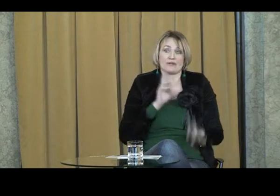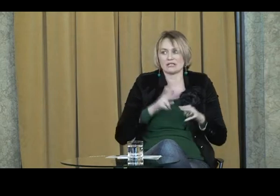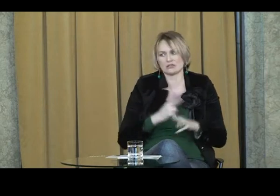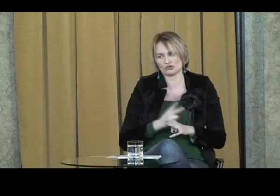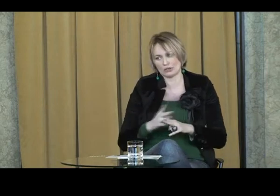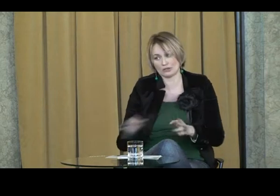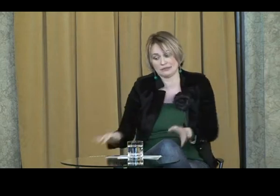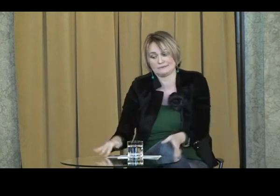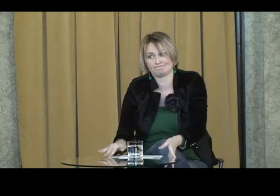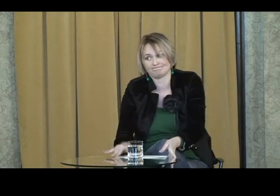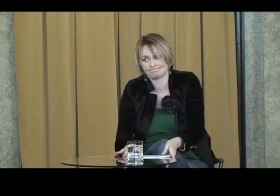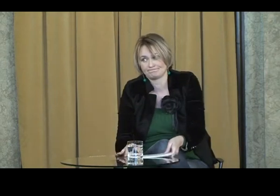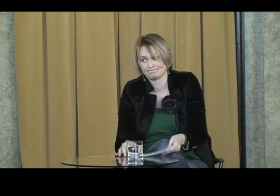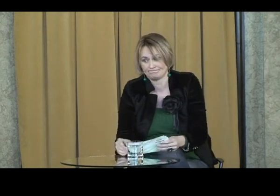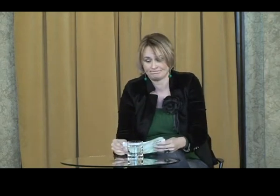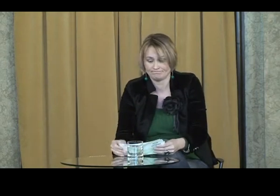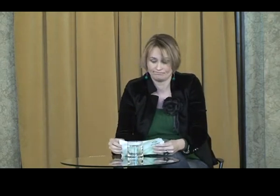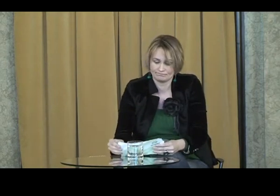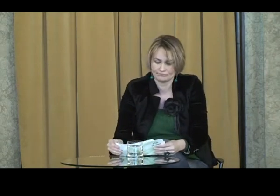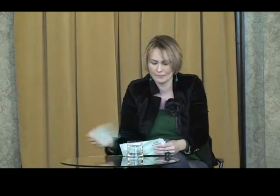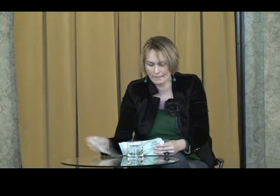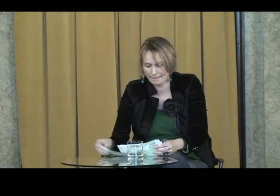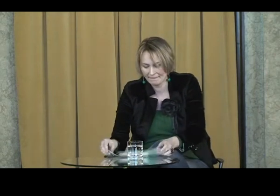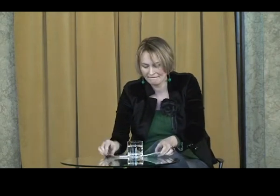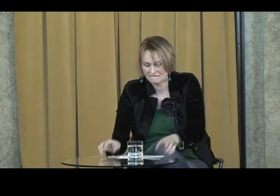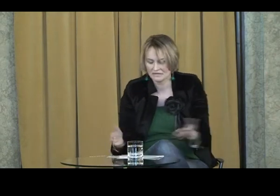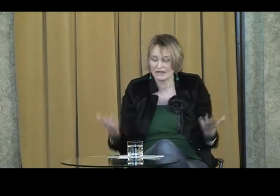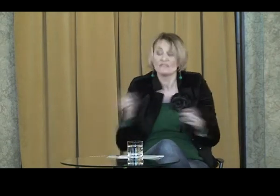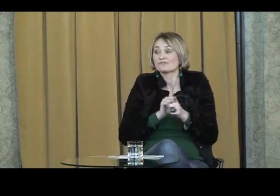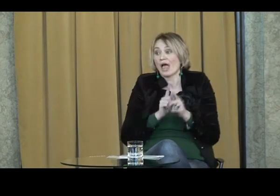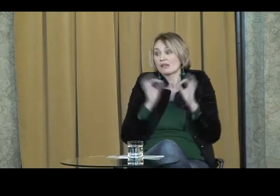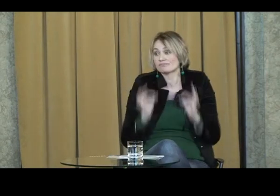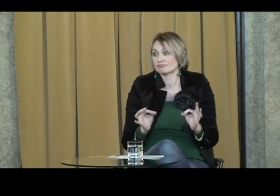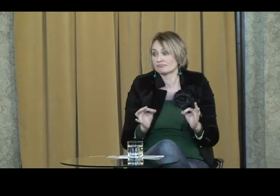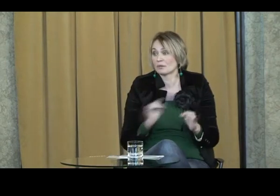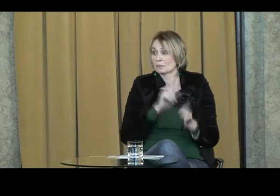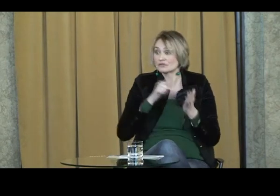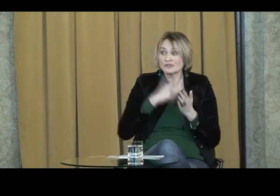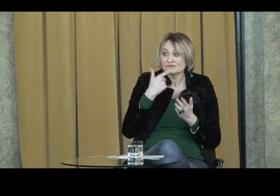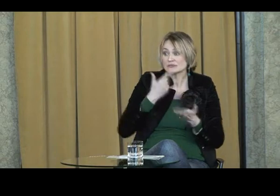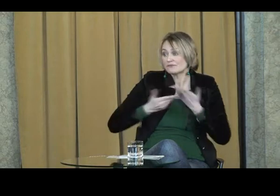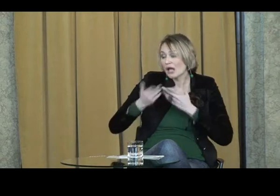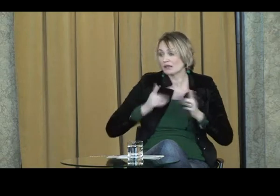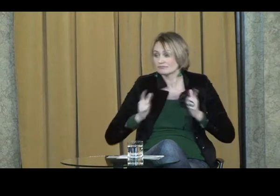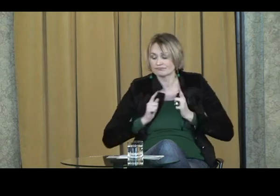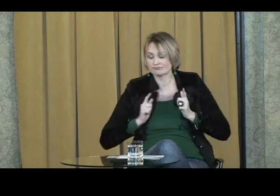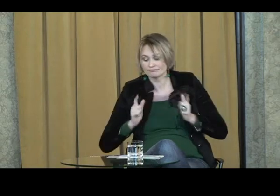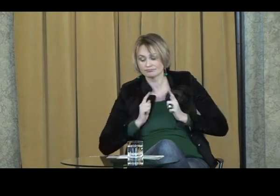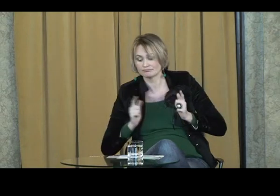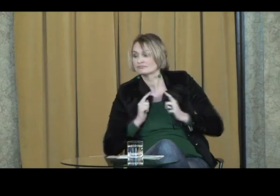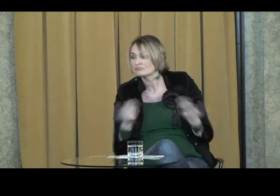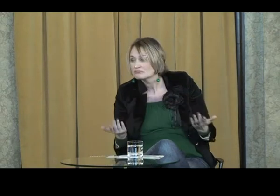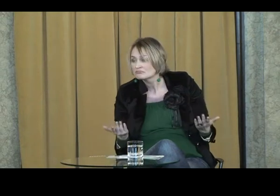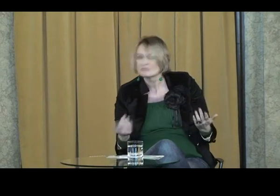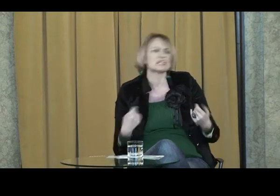umgesetzt. Es ist wirklich eine Schande für diesen Rechtsstaat. Wann es soweit sein wird, bis 2020 wird